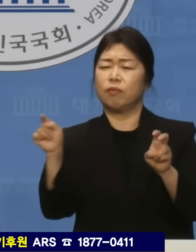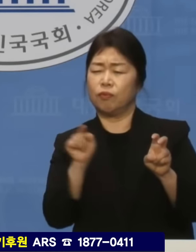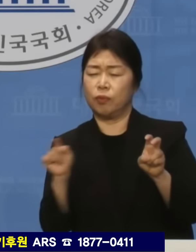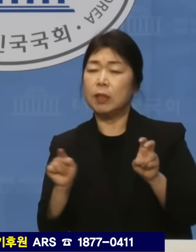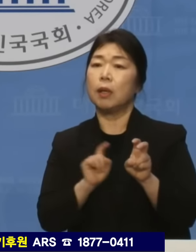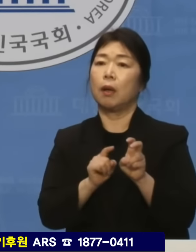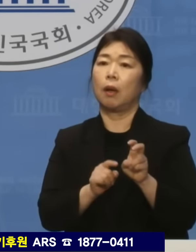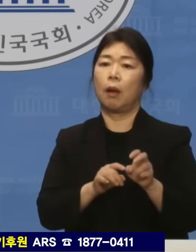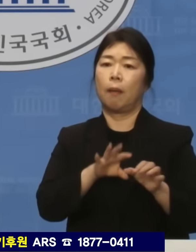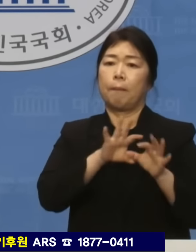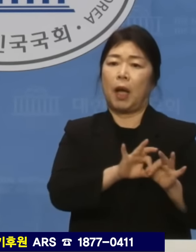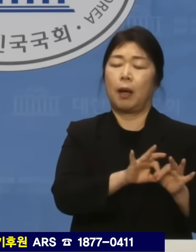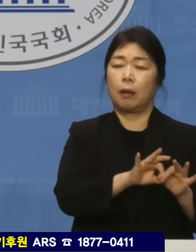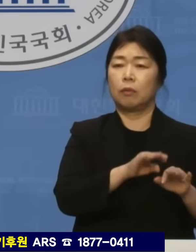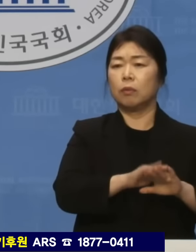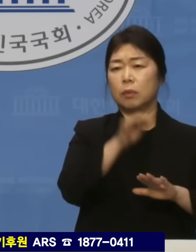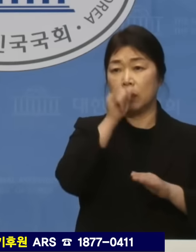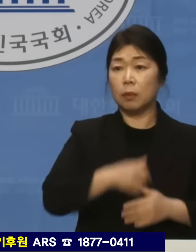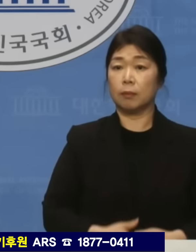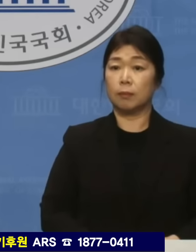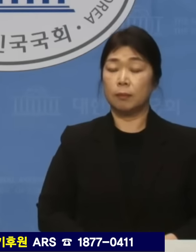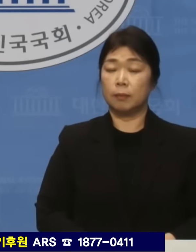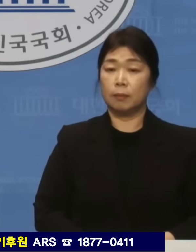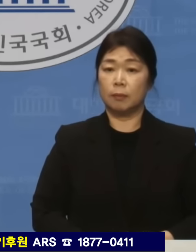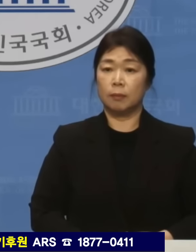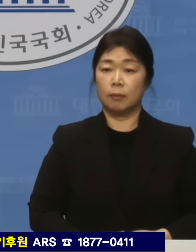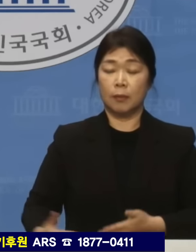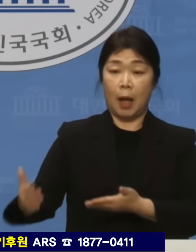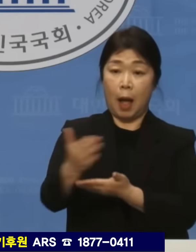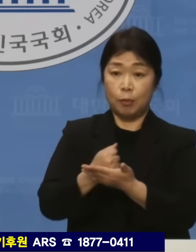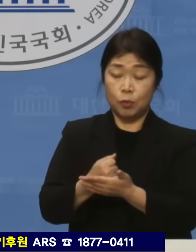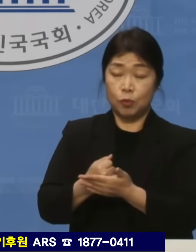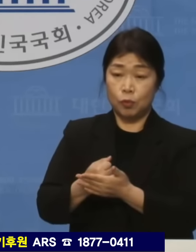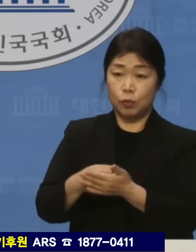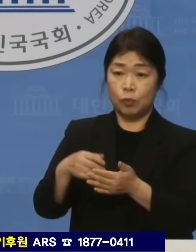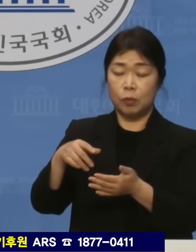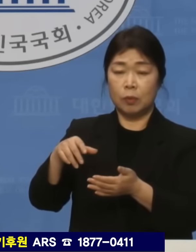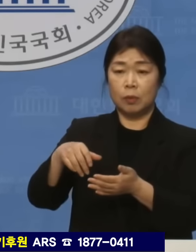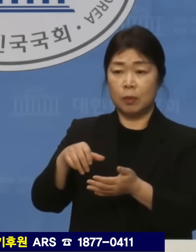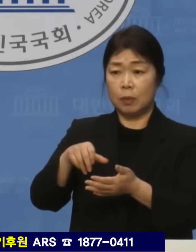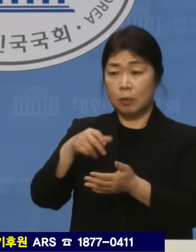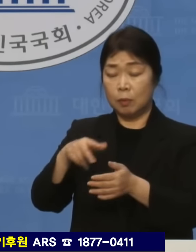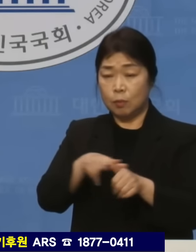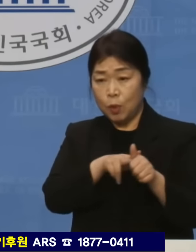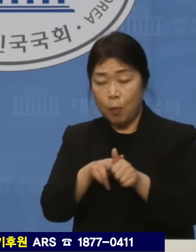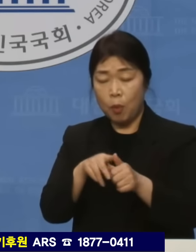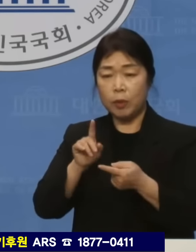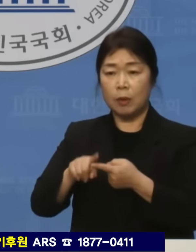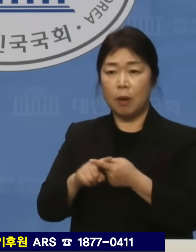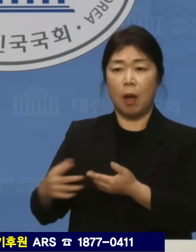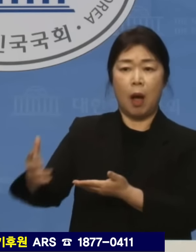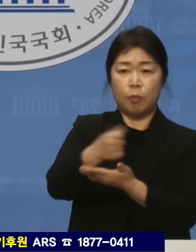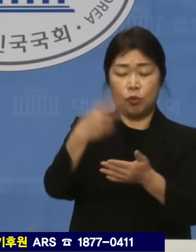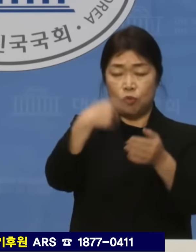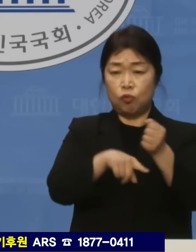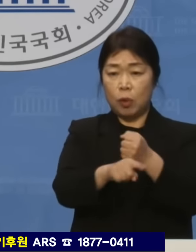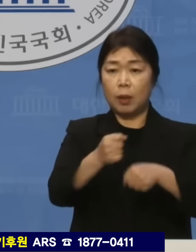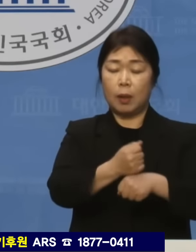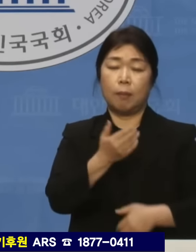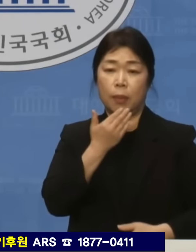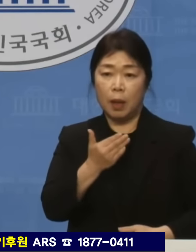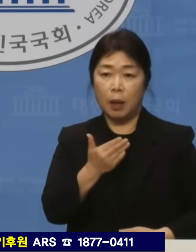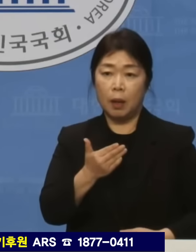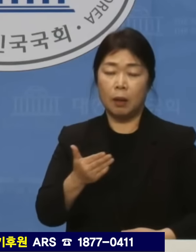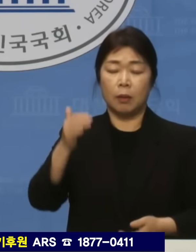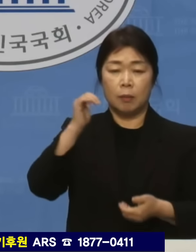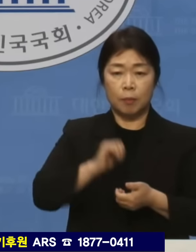압수영장에 혐의 사실과 관련된 전자정보만을 압수할 수 있도록 범위를 정하고 예외적으로 저장매체